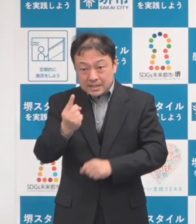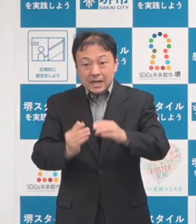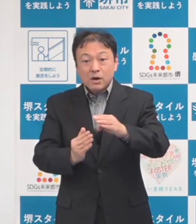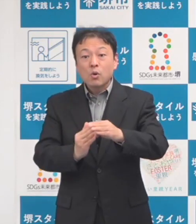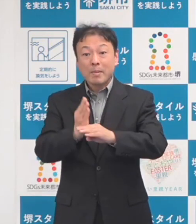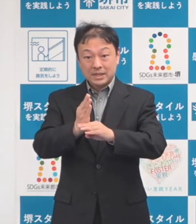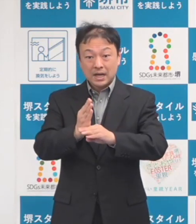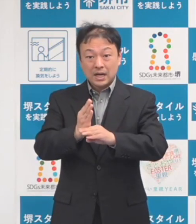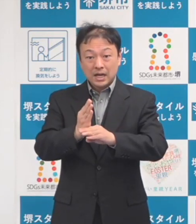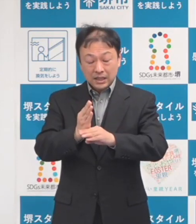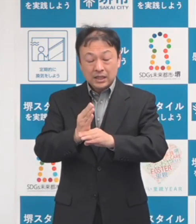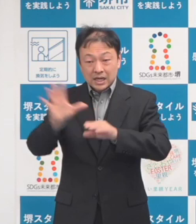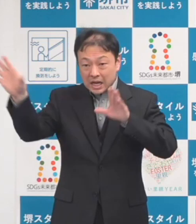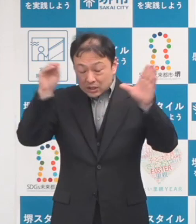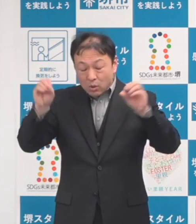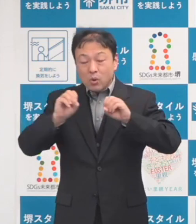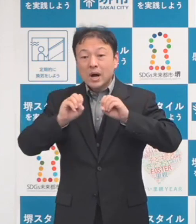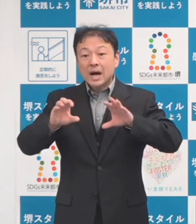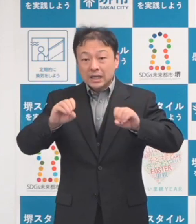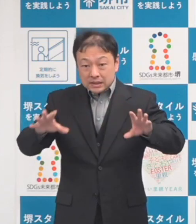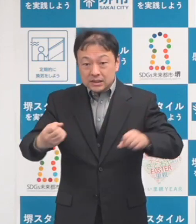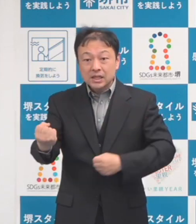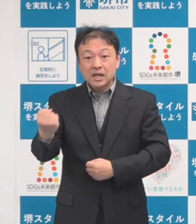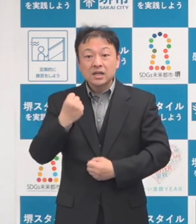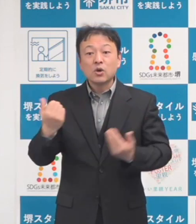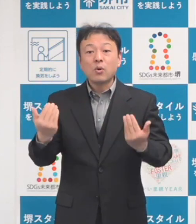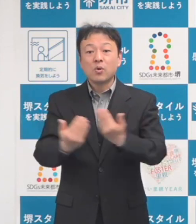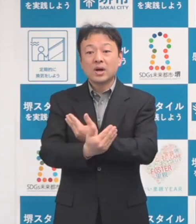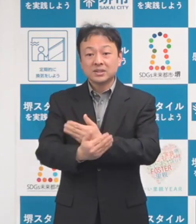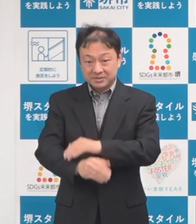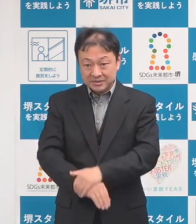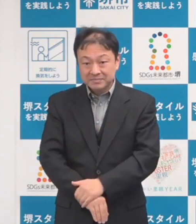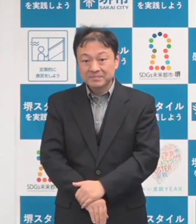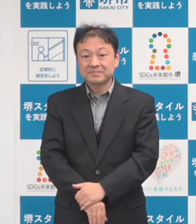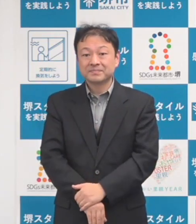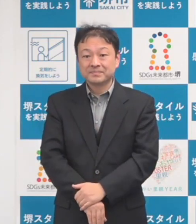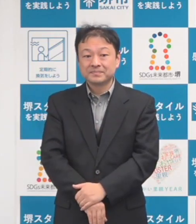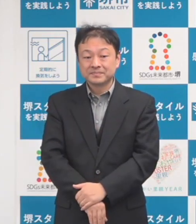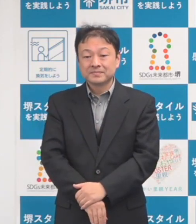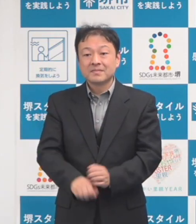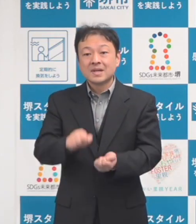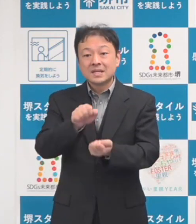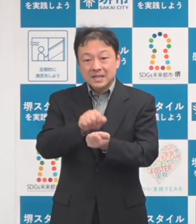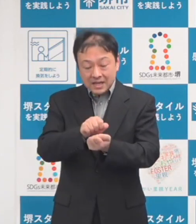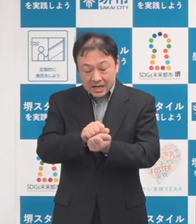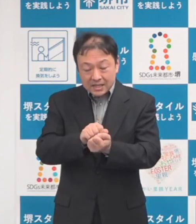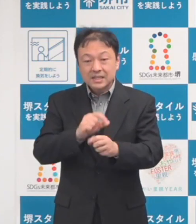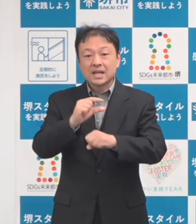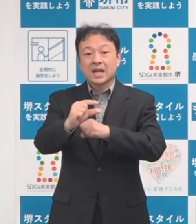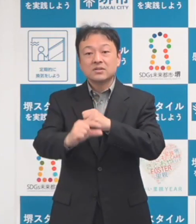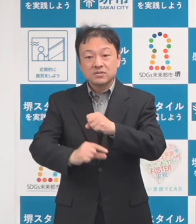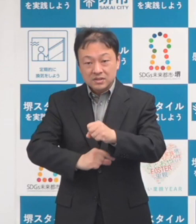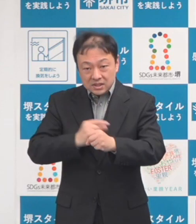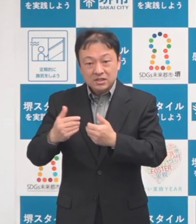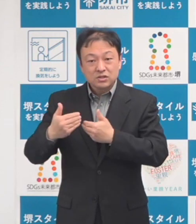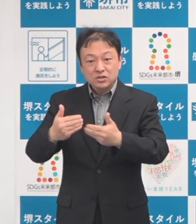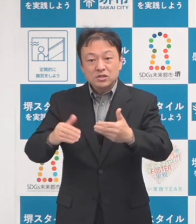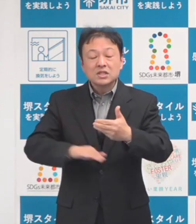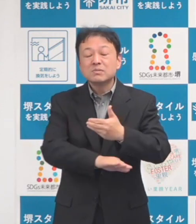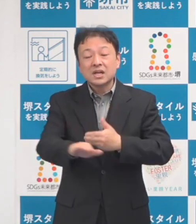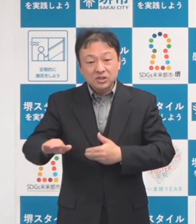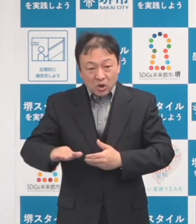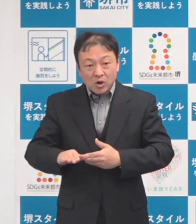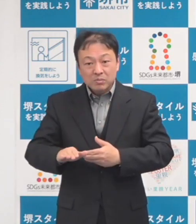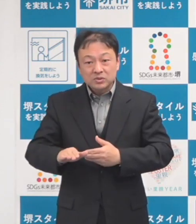らに情報発信を強化する目的で堺 SDGs 推進プラットフォームの公